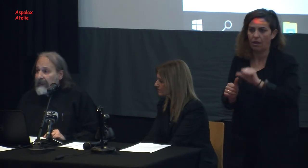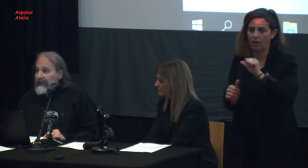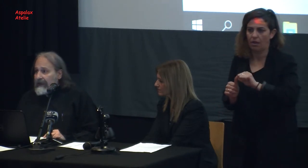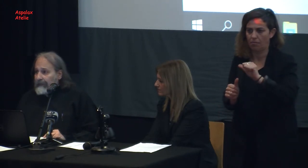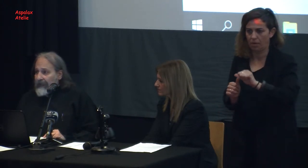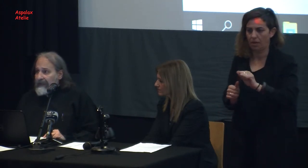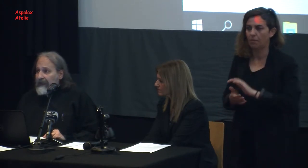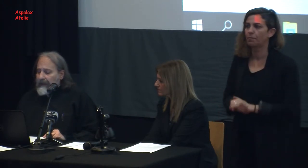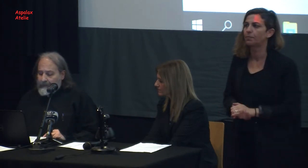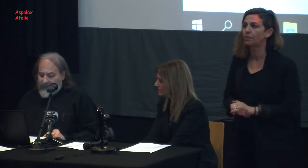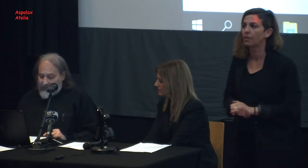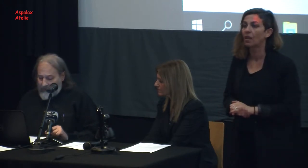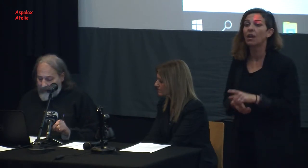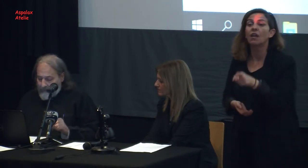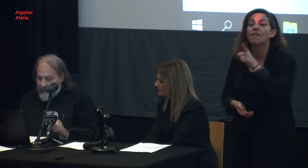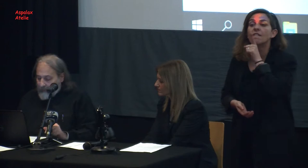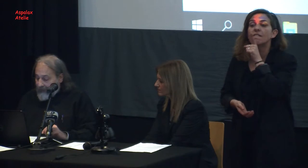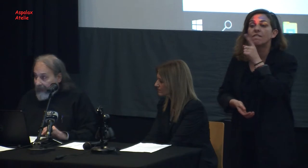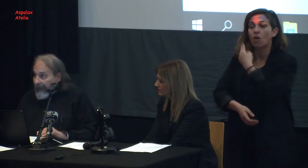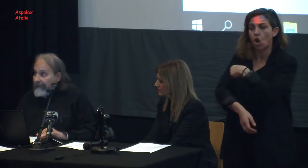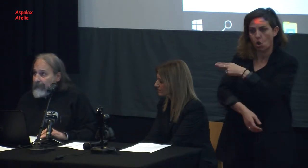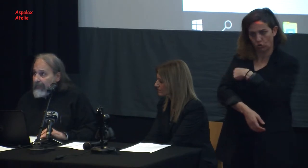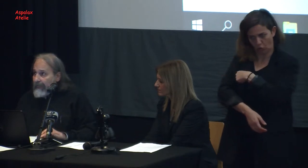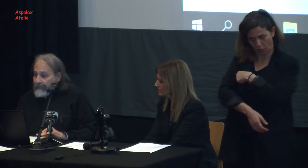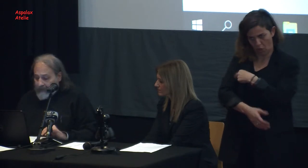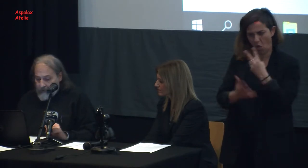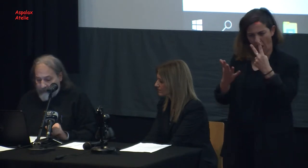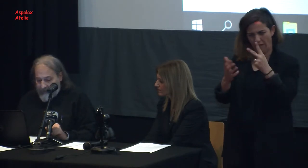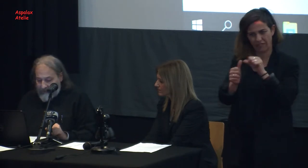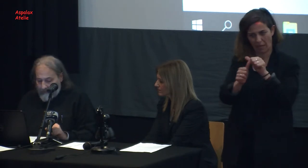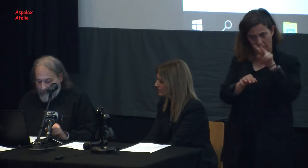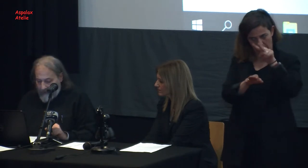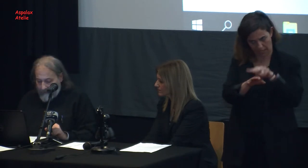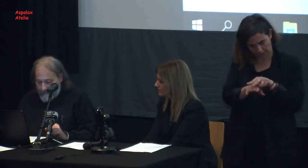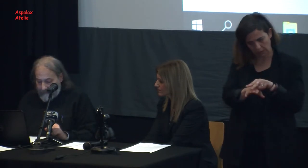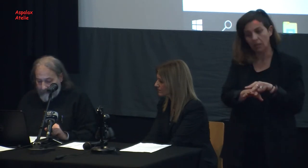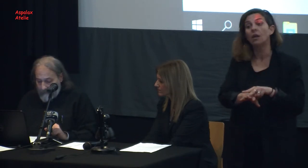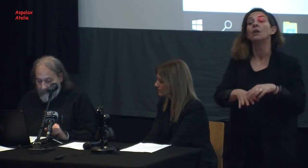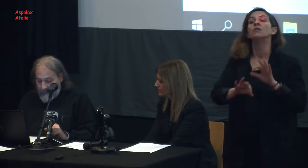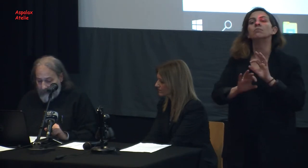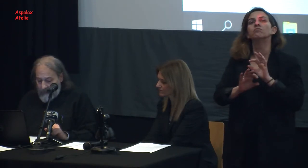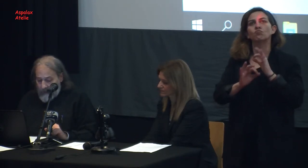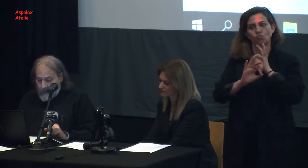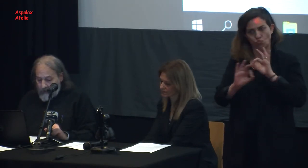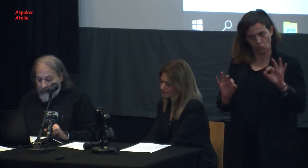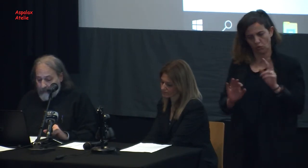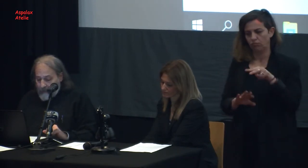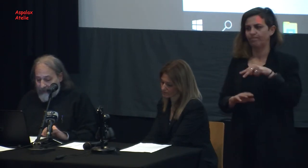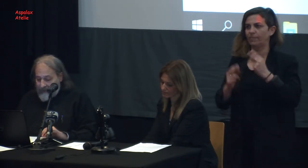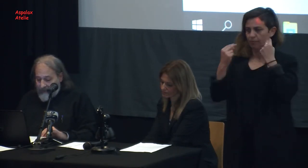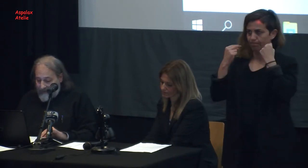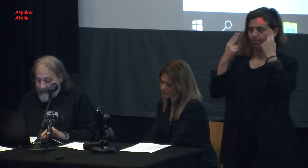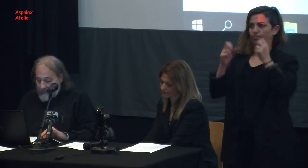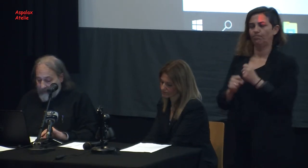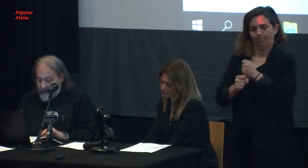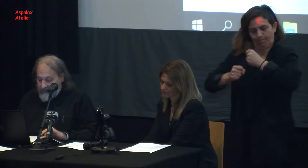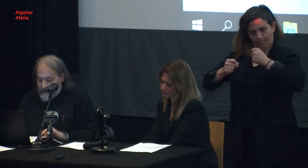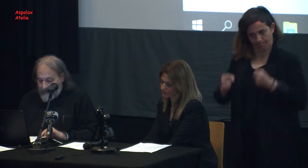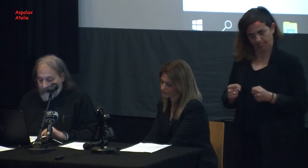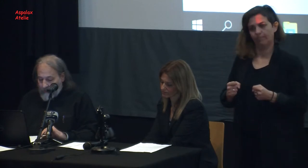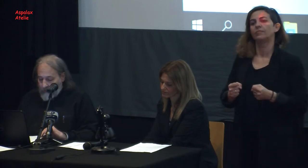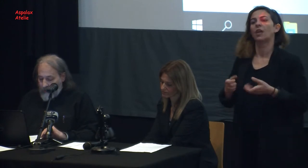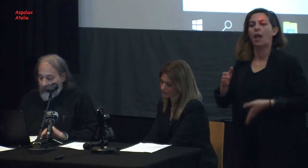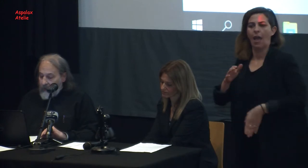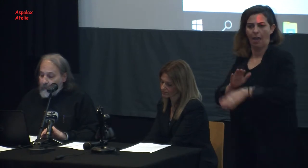Βγήκα από την Κασταλία πάρα πολύ καλά. Πατούσα πια στα πόδια μου. Χρωστάω πολλά στα αδέρφια μου και